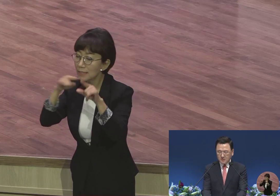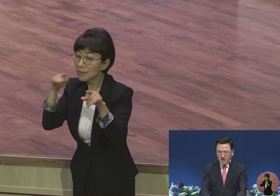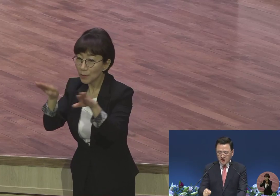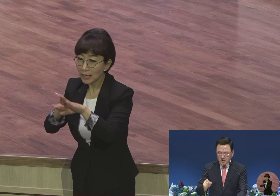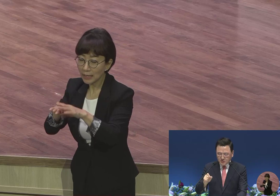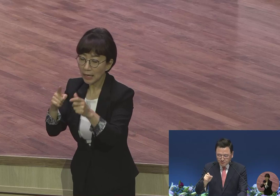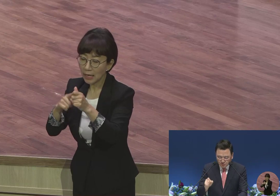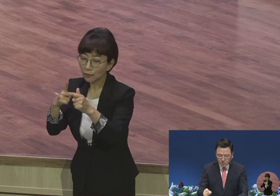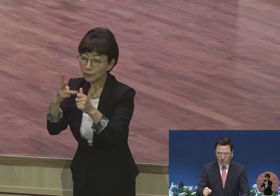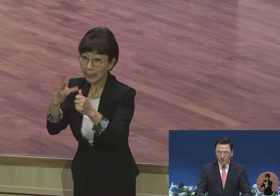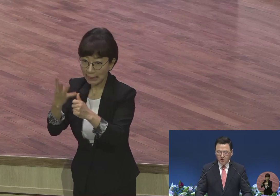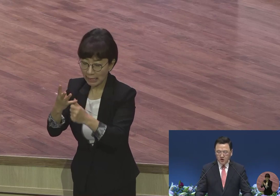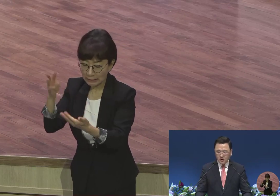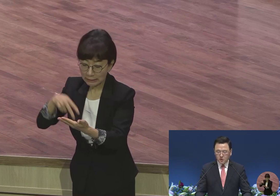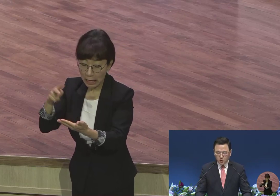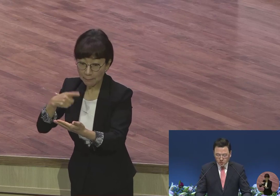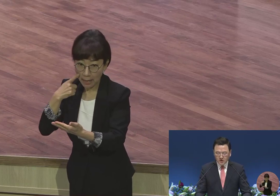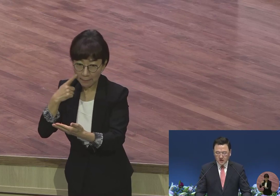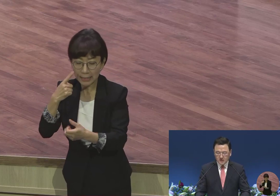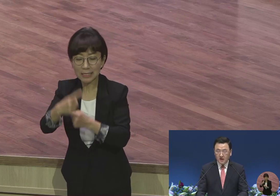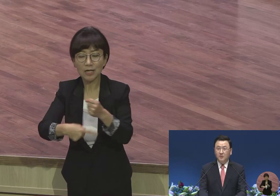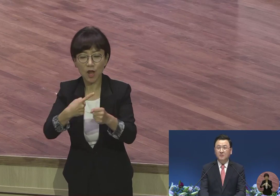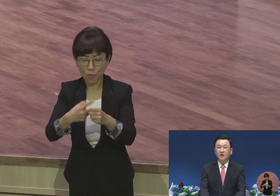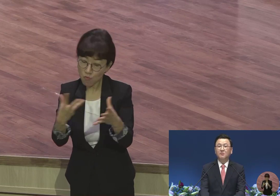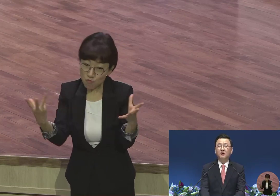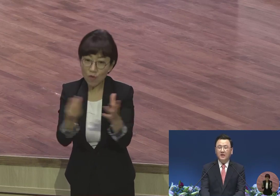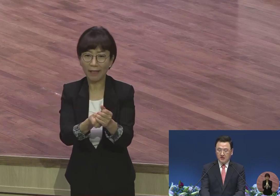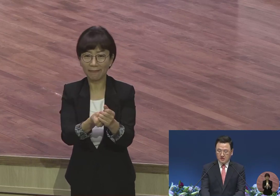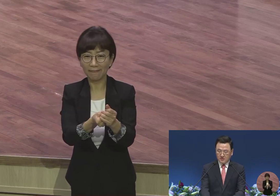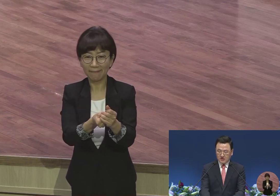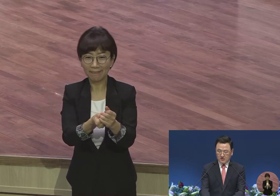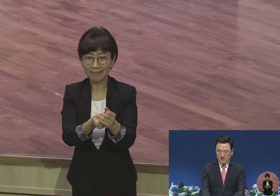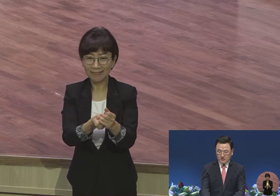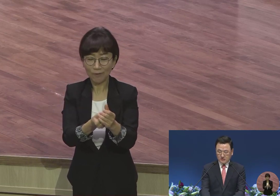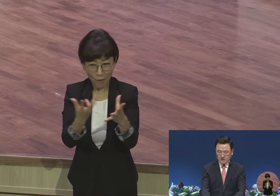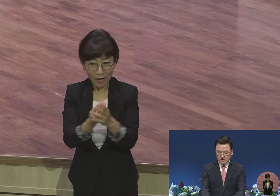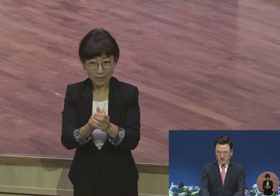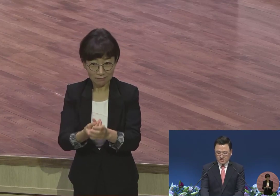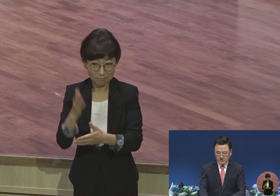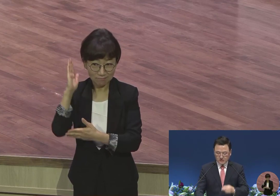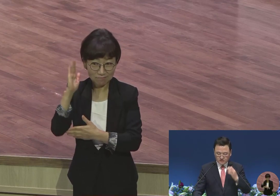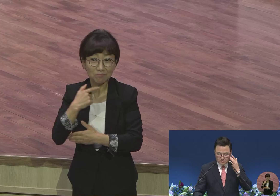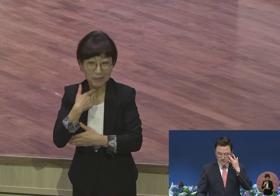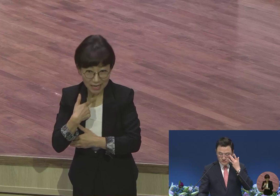그 말씀을 가슴에 품고 도전하는 사람이 몇 명이나 있겠습니까?